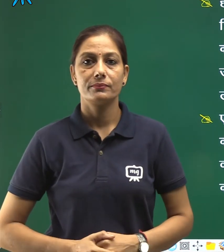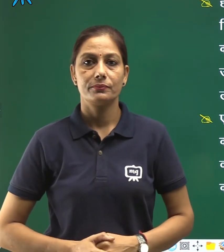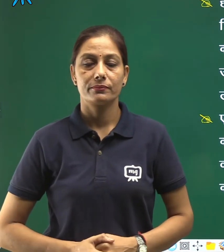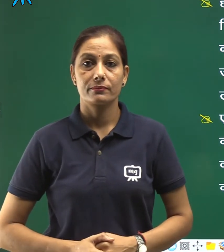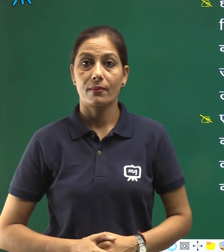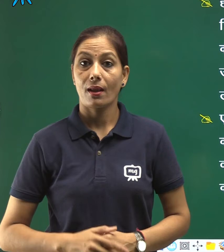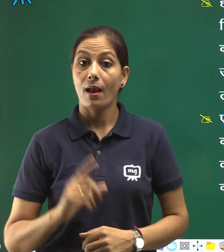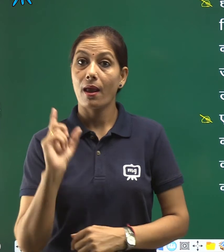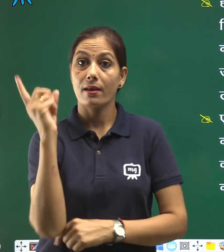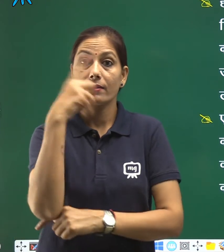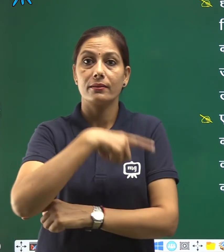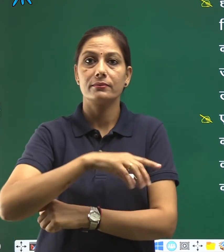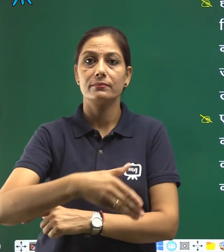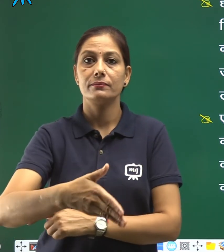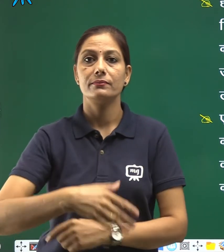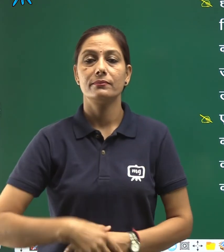एक दिन